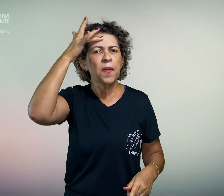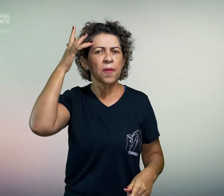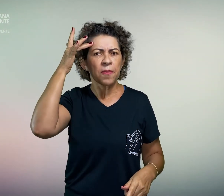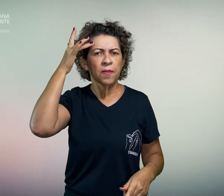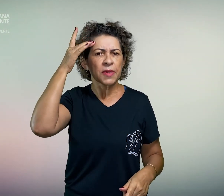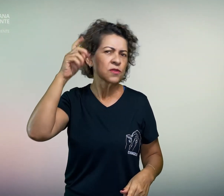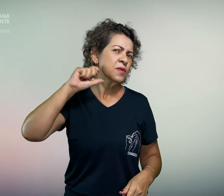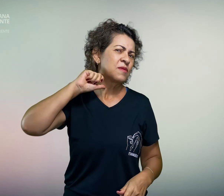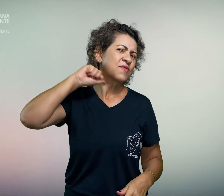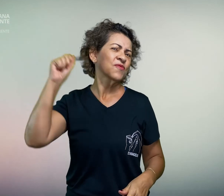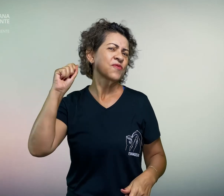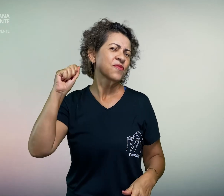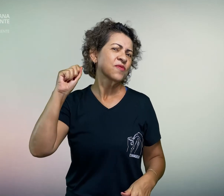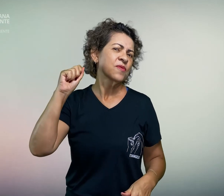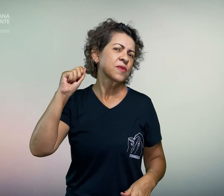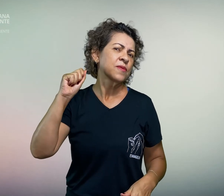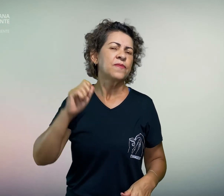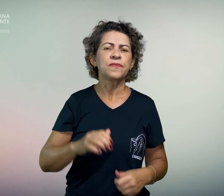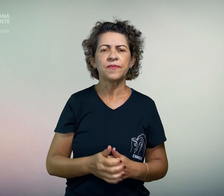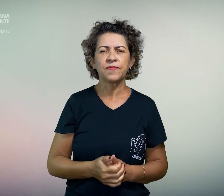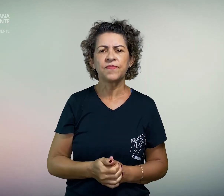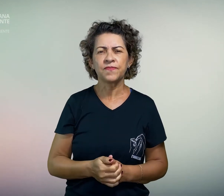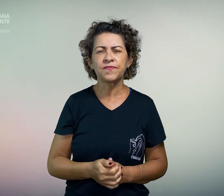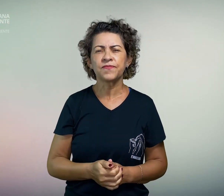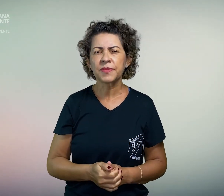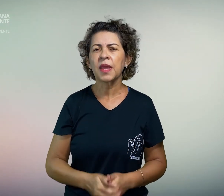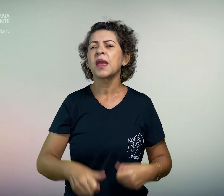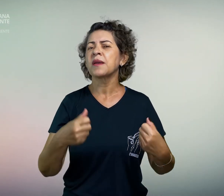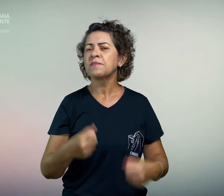Há relatos de suicídio na família?